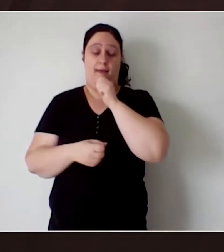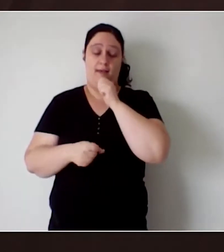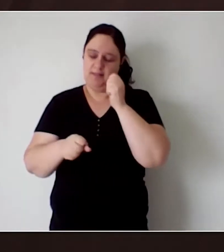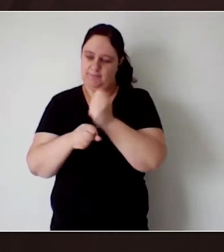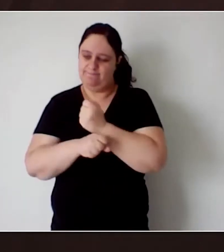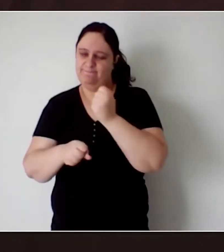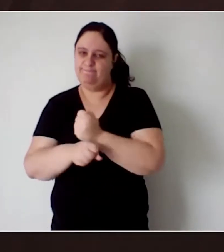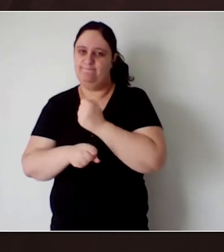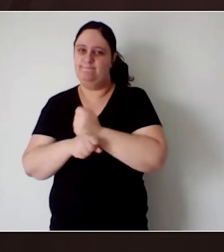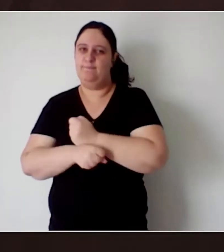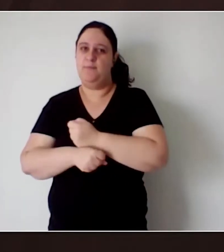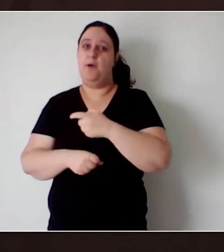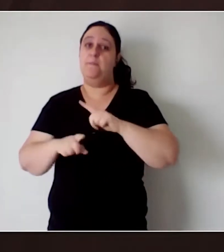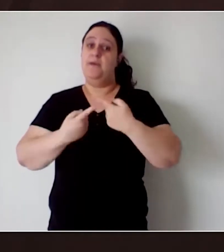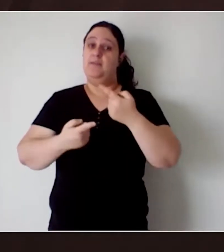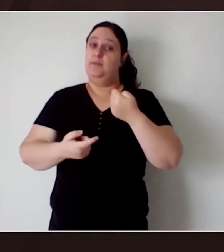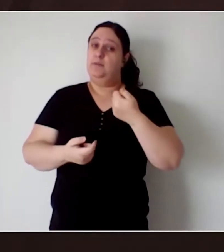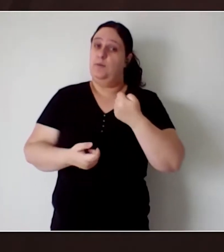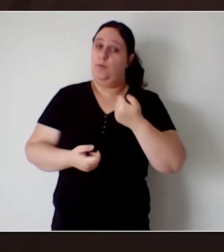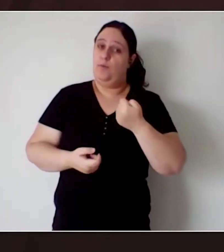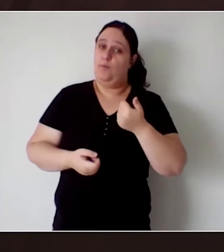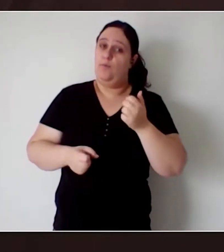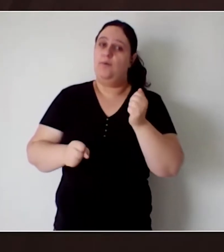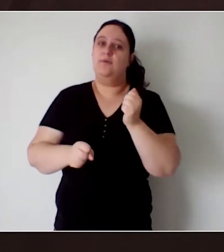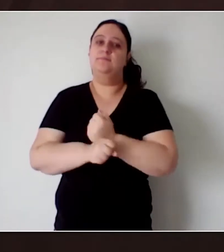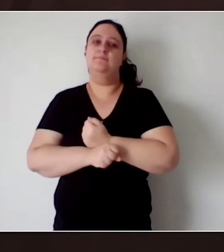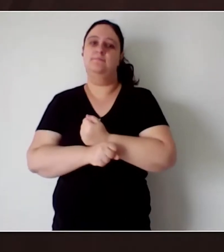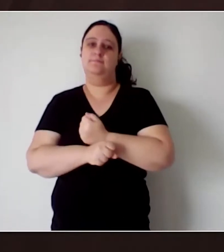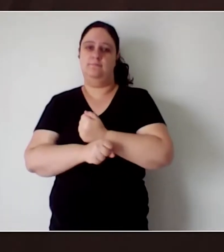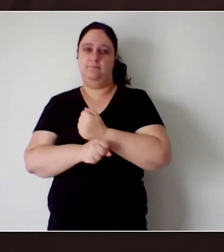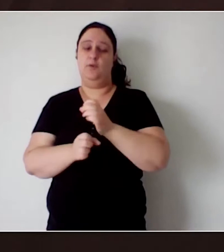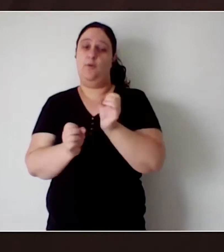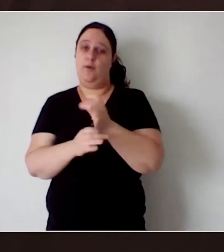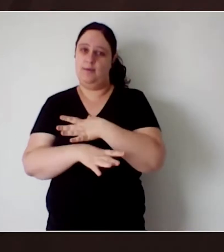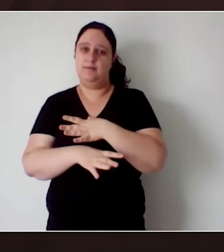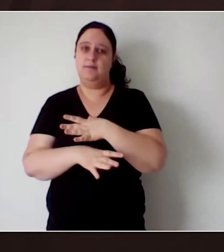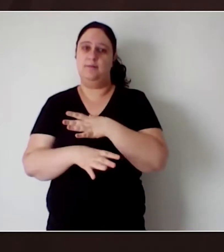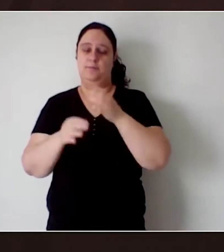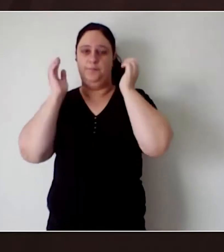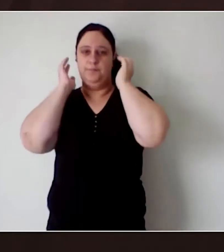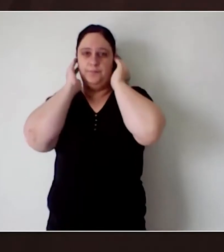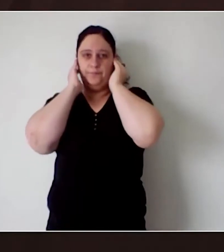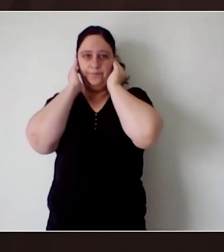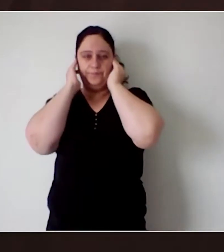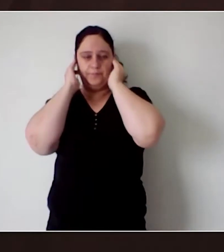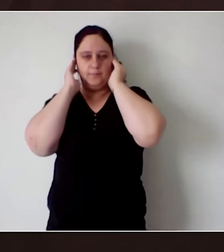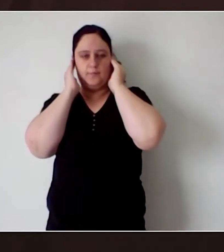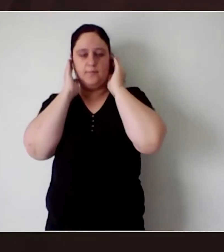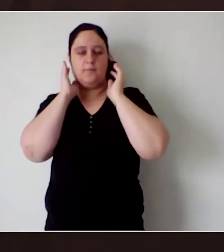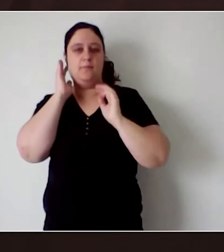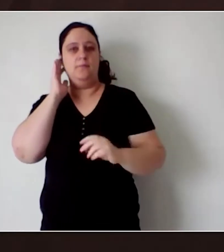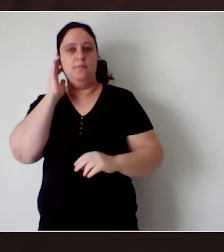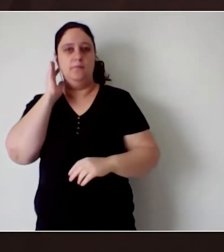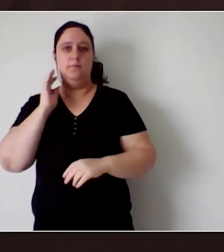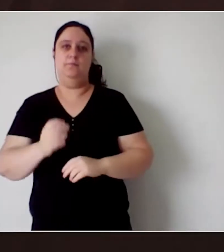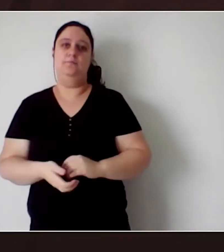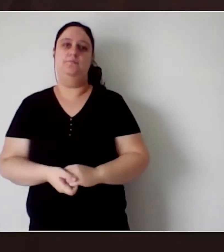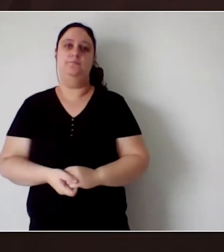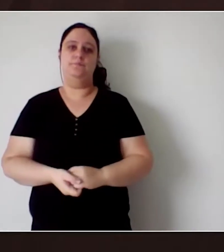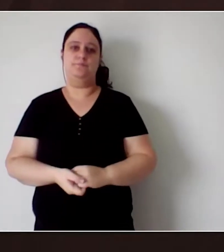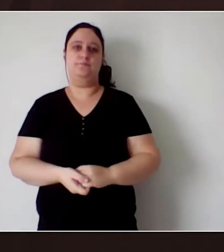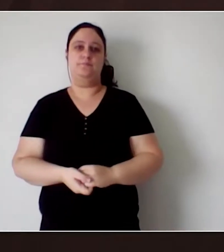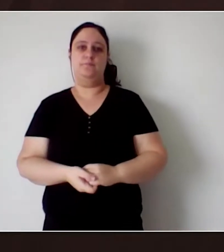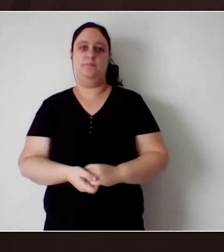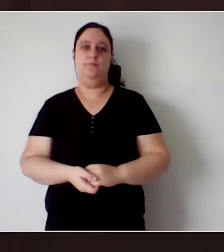igreja gloriosa, né, que está em Efésios capítulo 5. Logo, logo ela se tornará